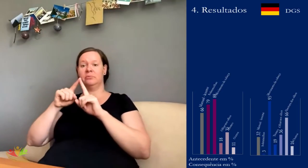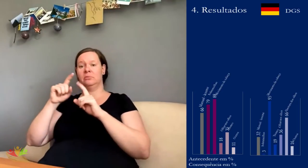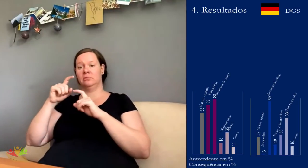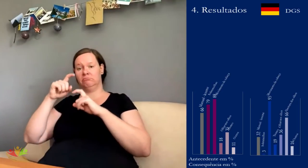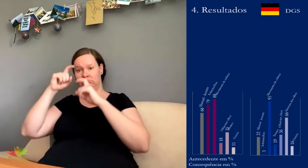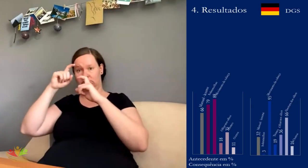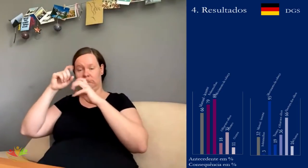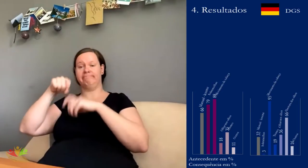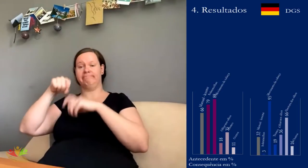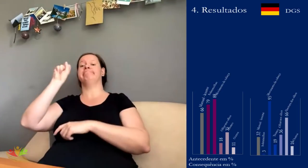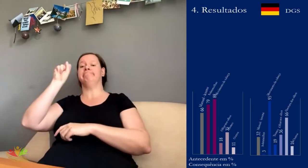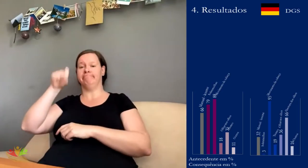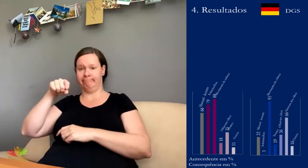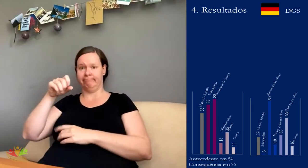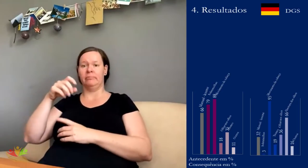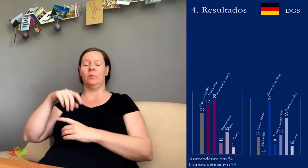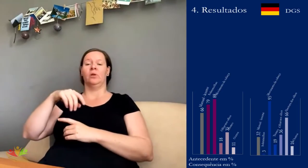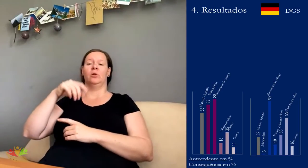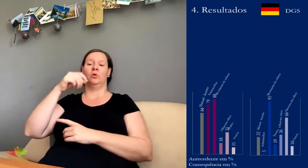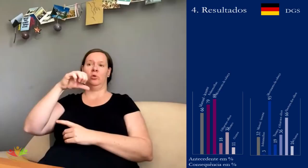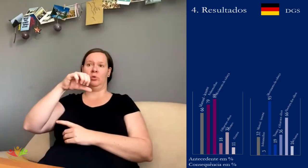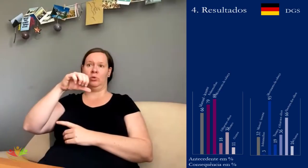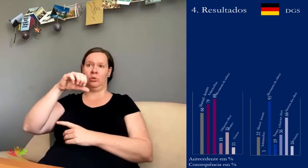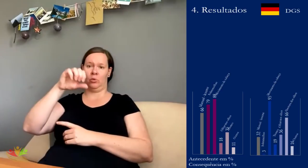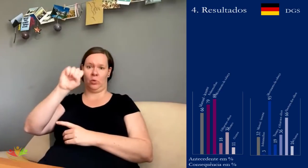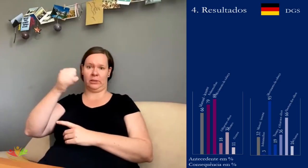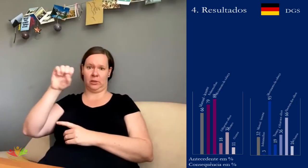de 78% das marcas não manuais,